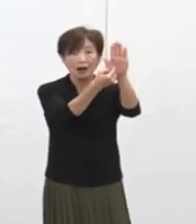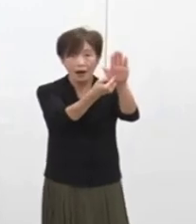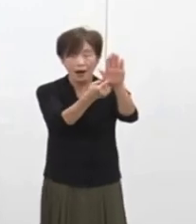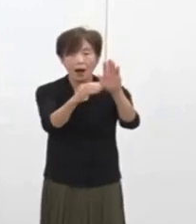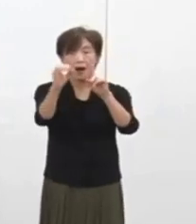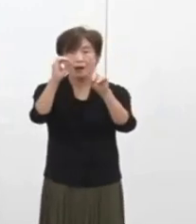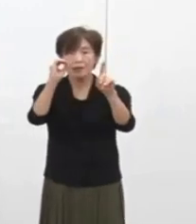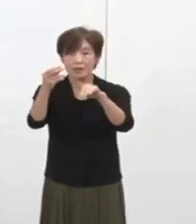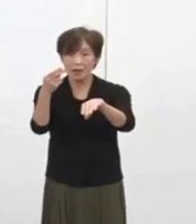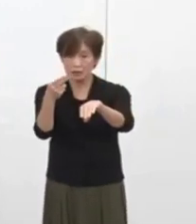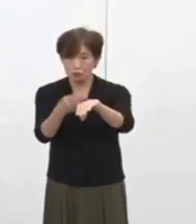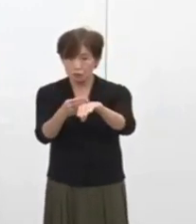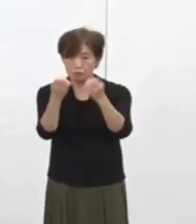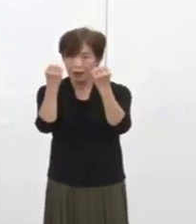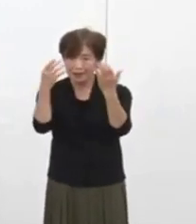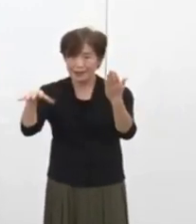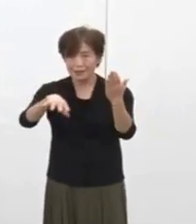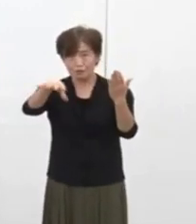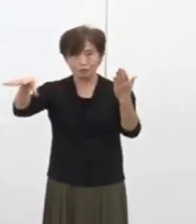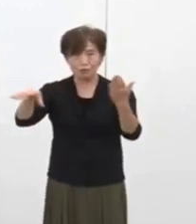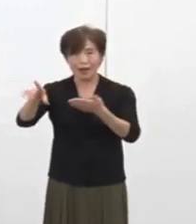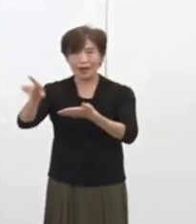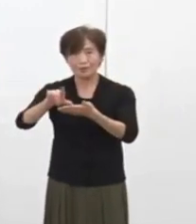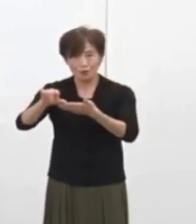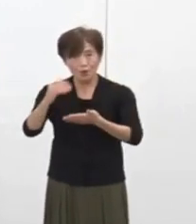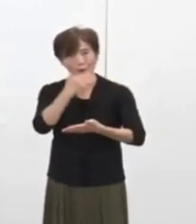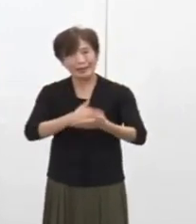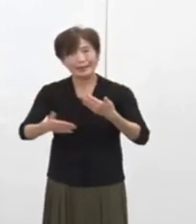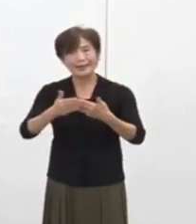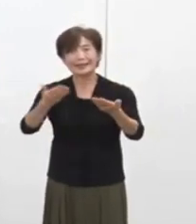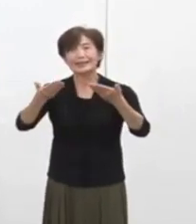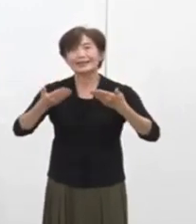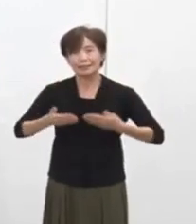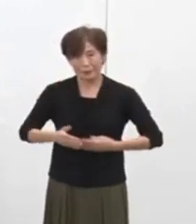術に新しい空間活用を体験いただきます。